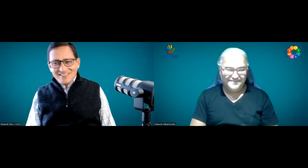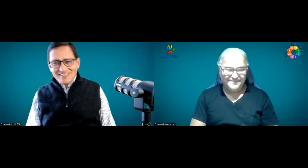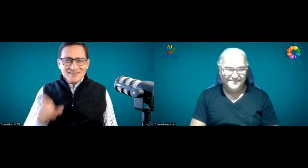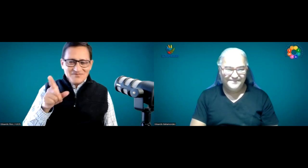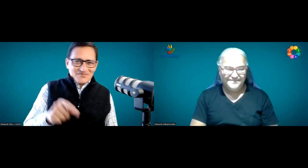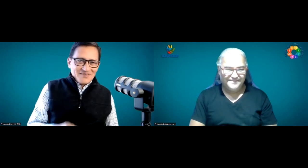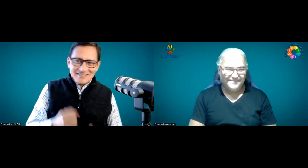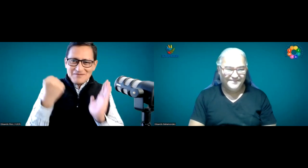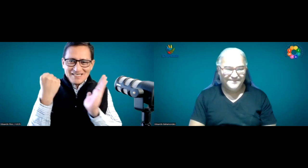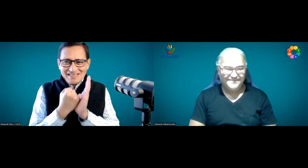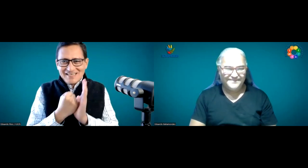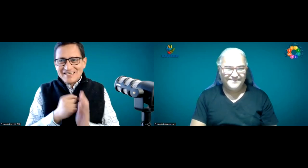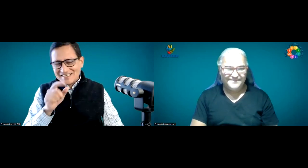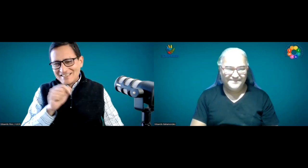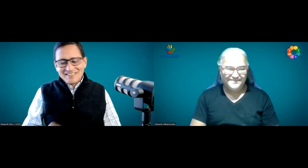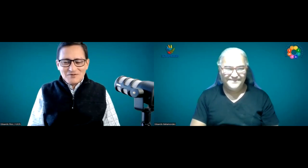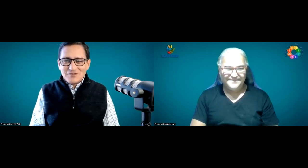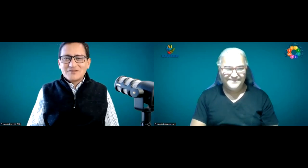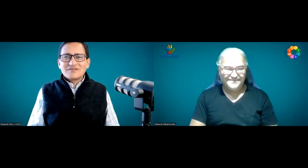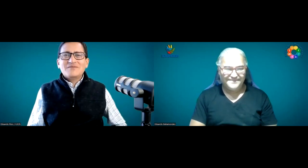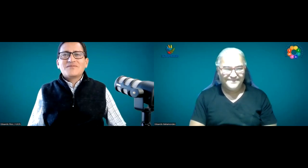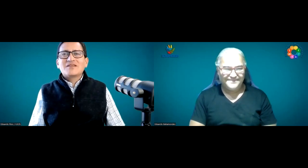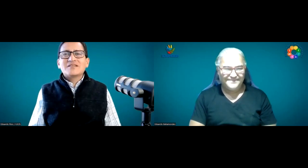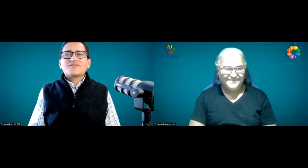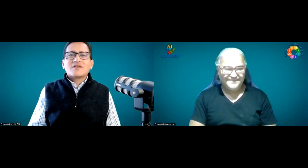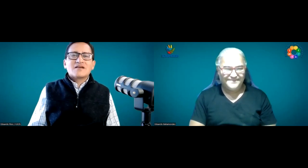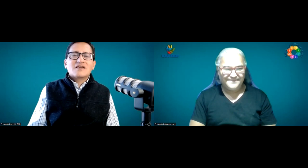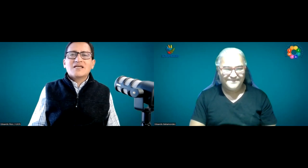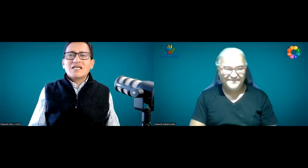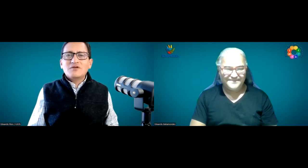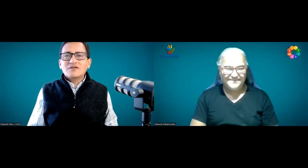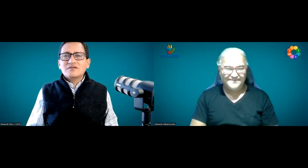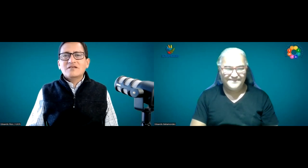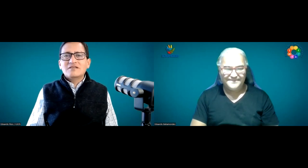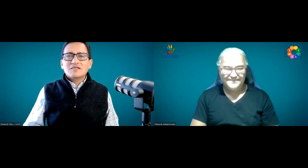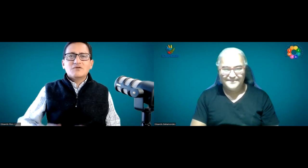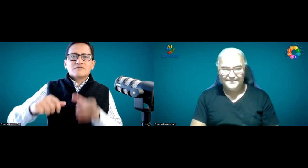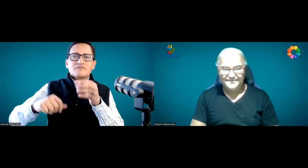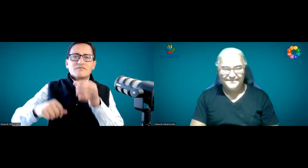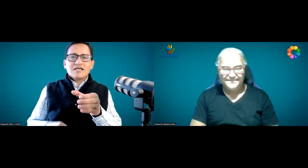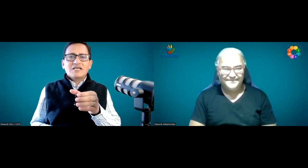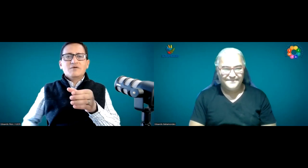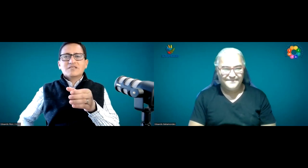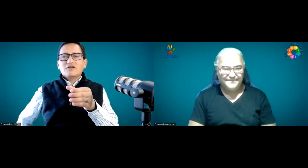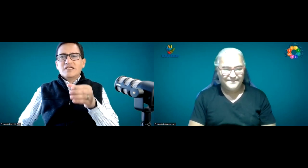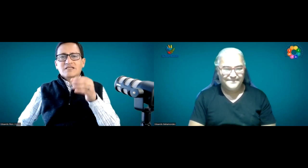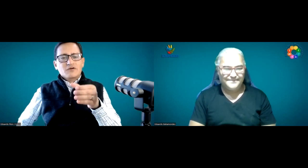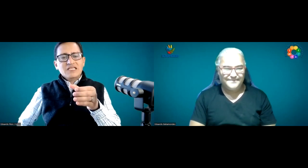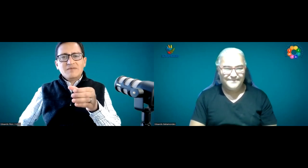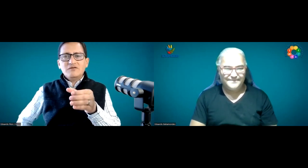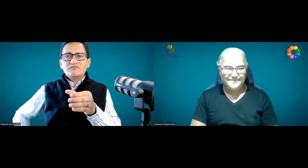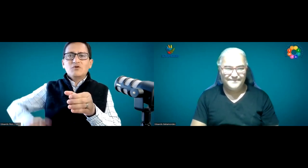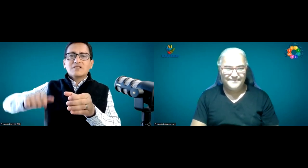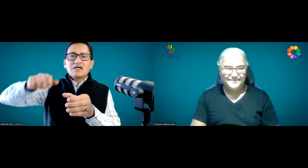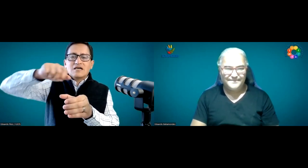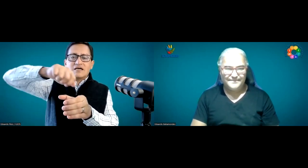Entonces, ya. Esa es la marca que de Eduardo. Entonces, ya. Entonces, imaginémonos entonces, decimos, aquí vamos a hacerlo diferente. Con